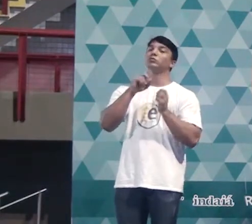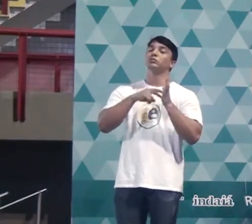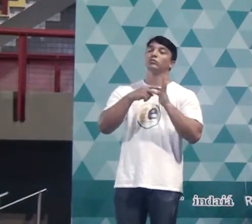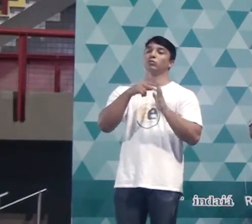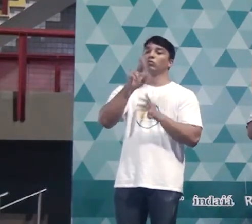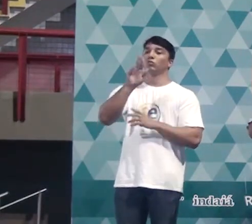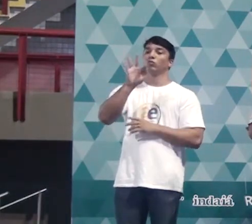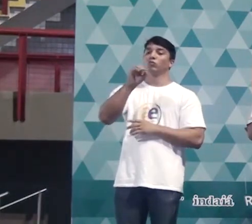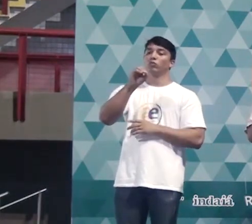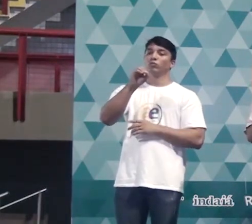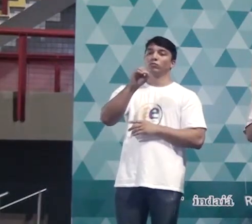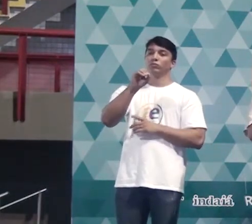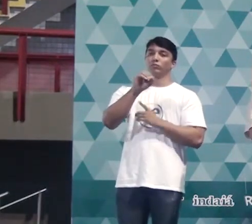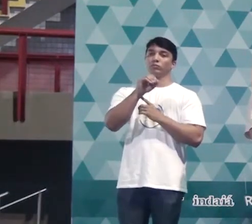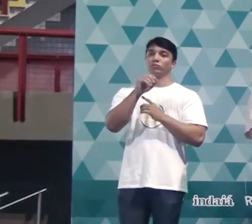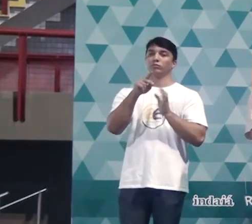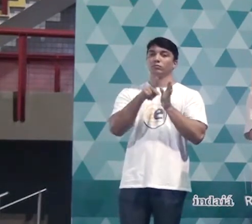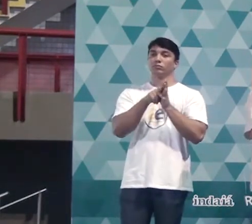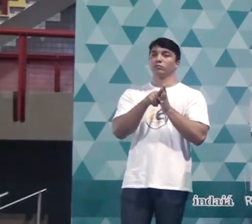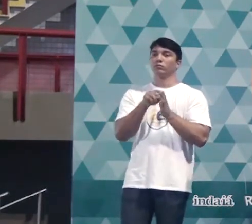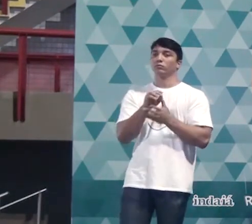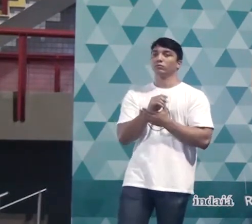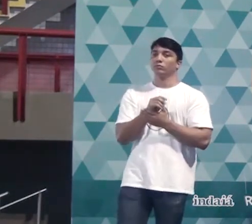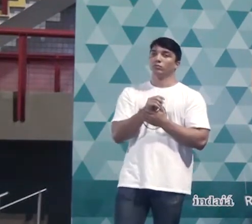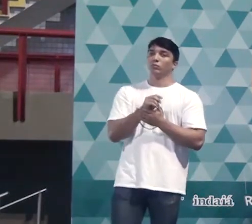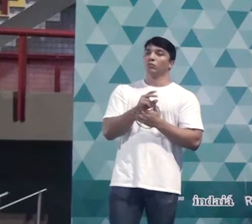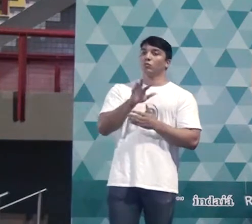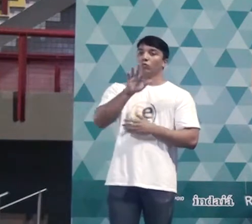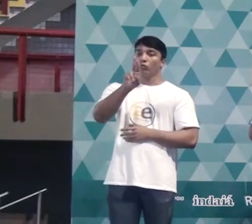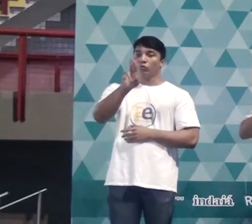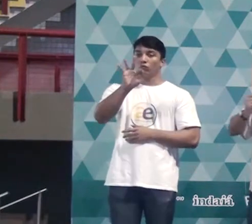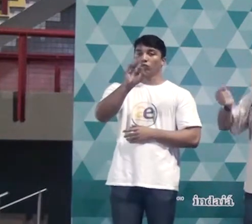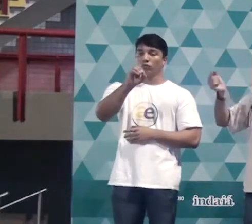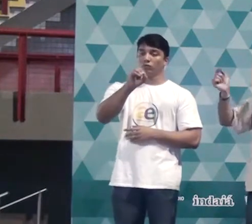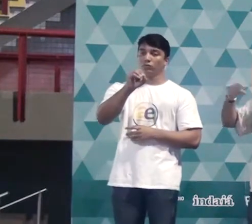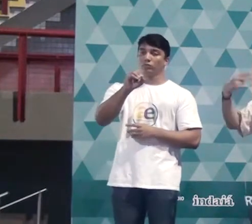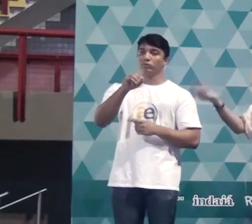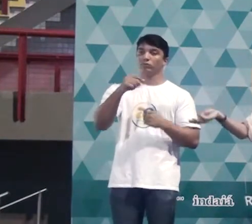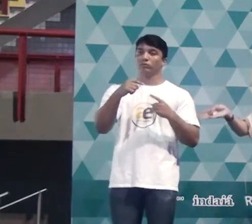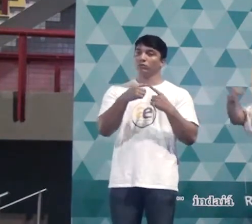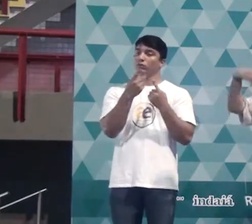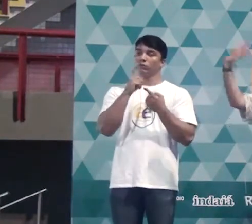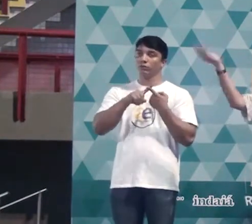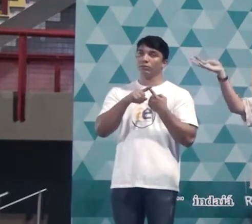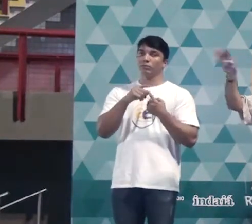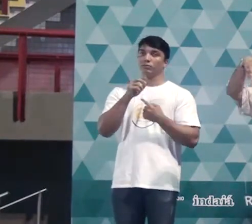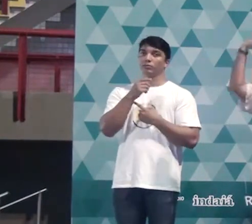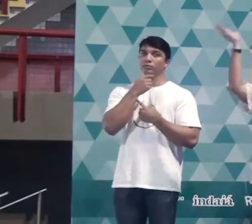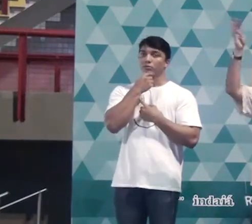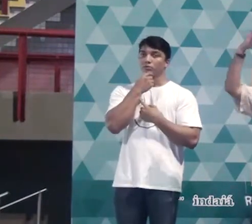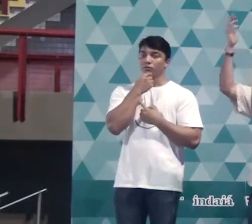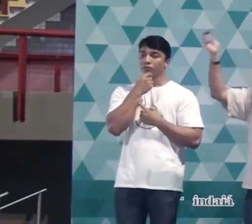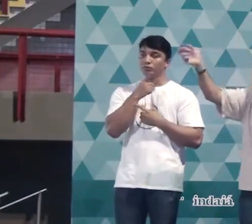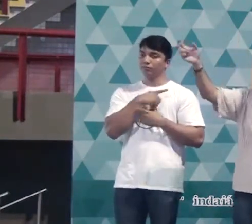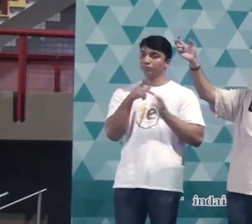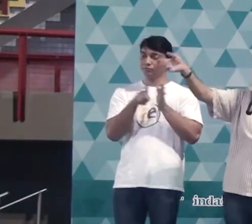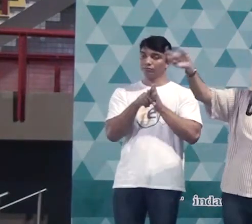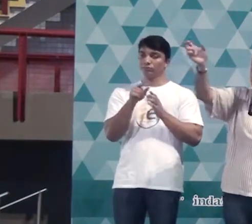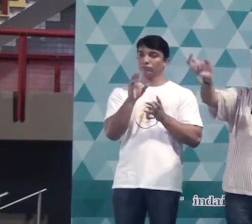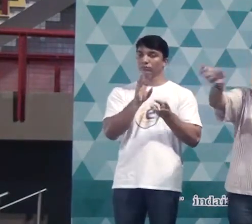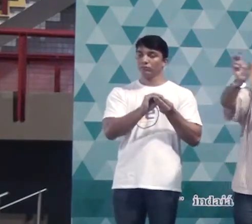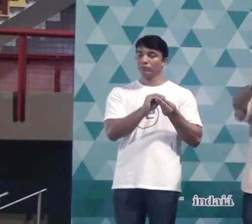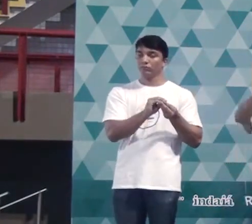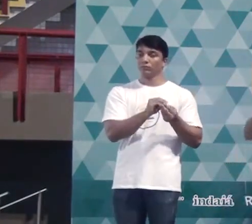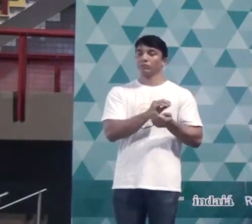UFO? UFO, até que acabou a porra da aula. UFO. É de inglês também. Unknowledge Flying Object. É